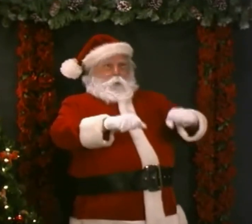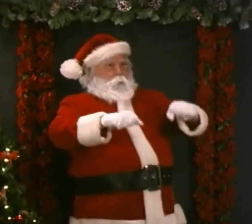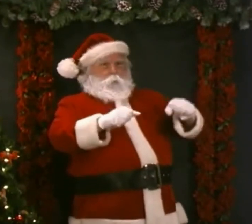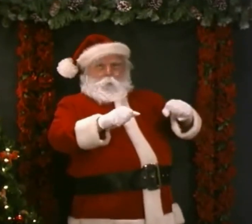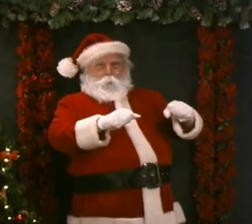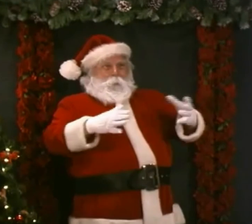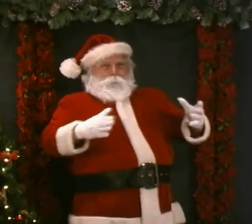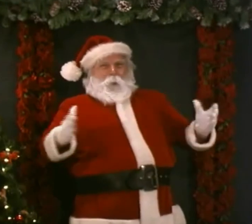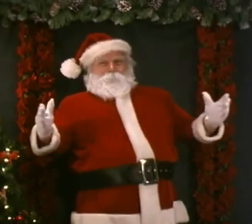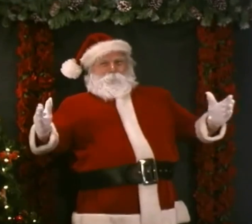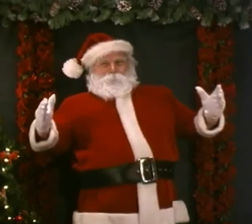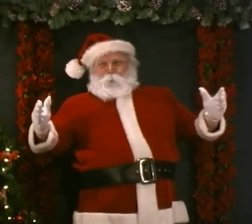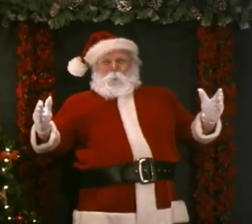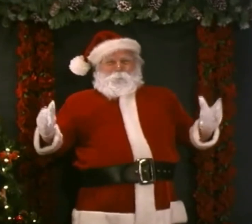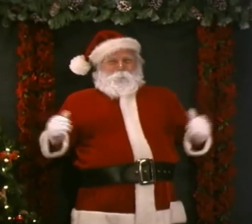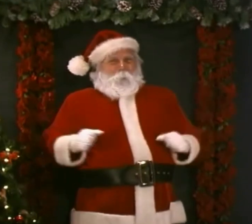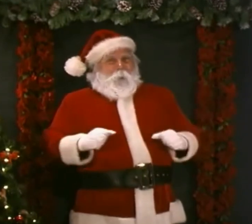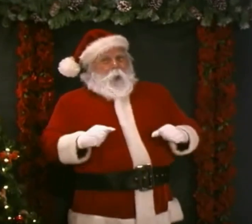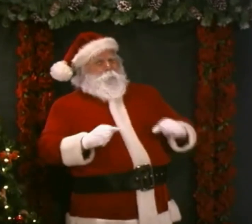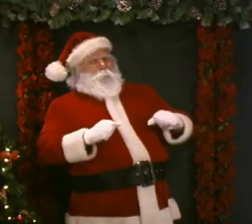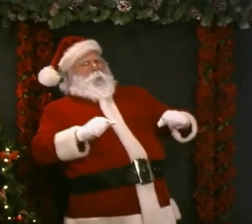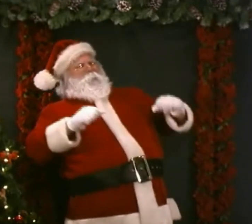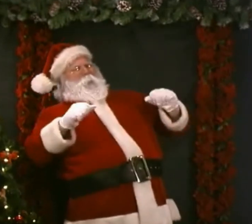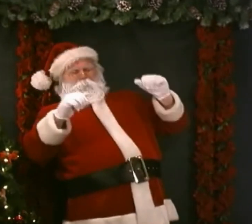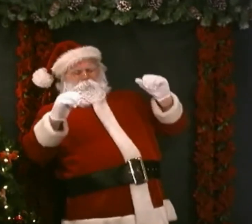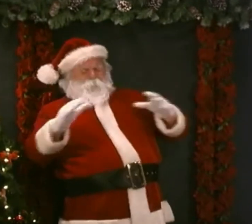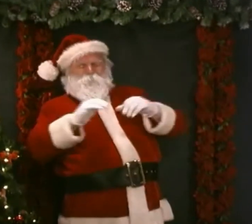ojetes. Vamos a reventar,